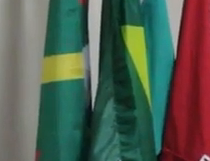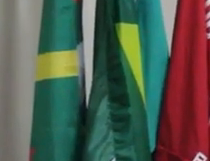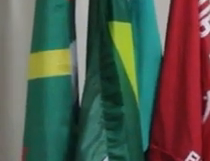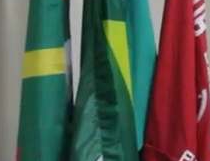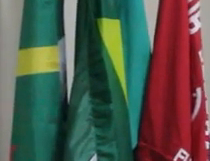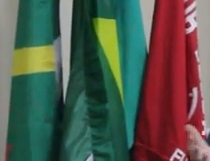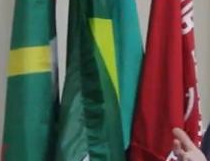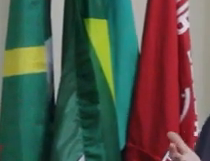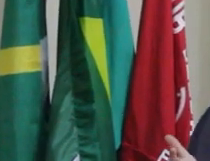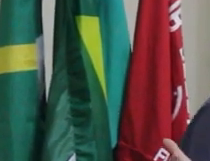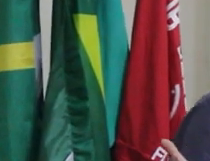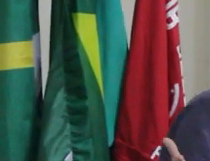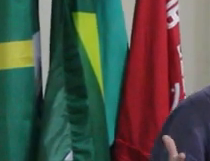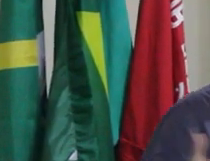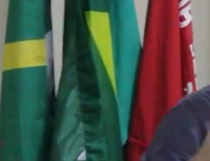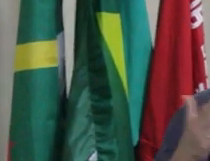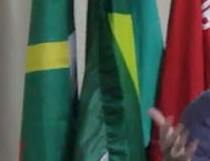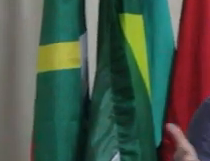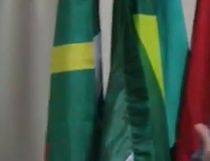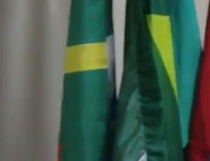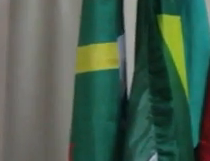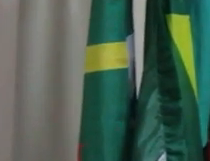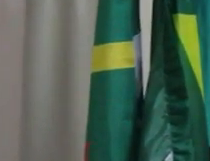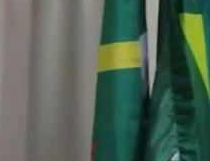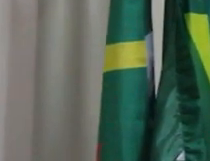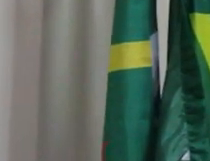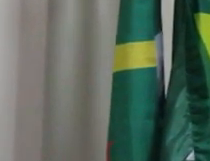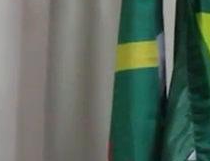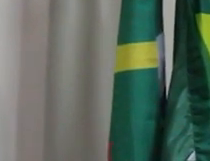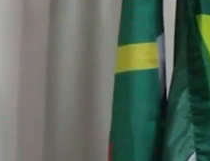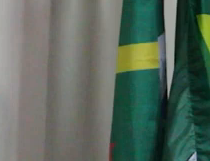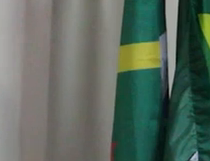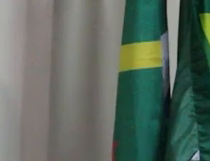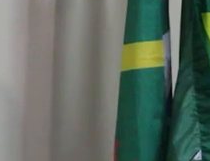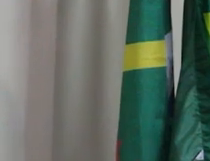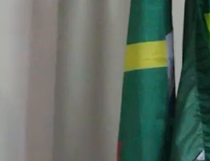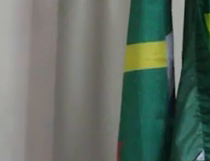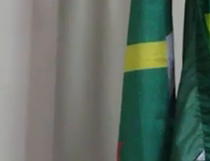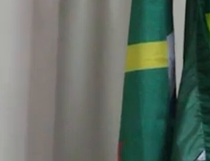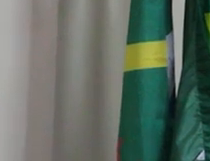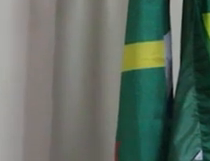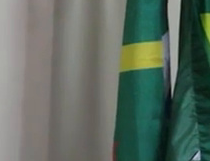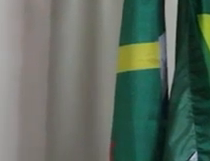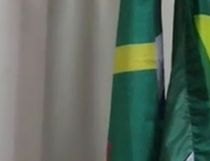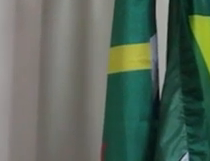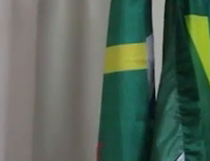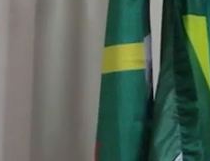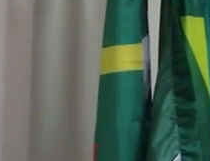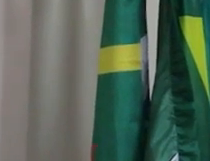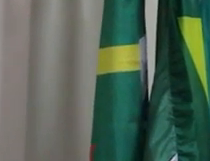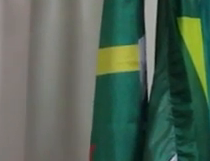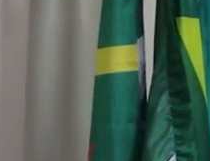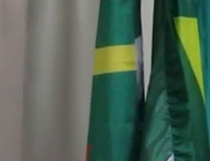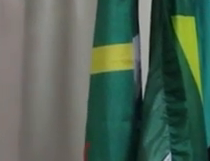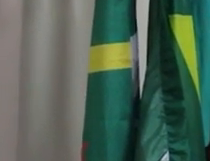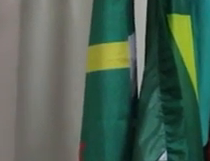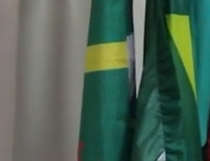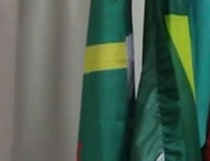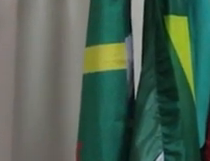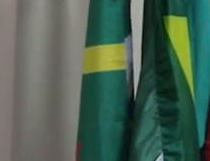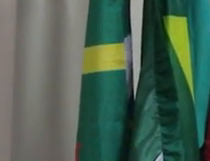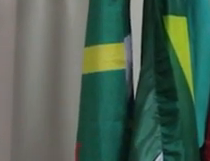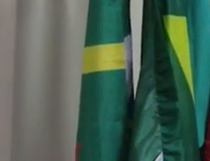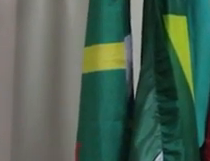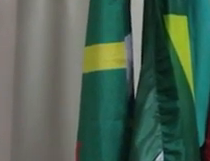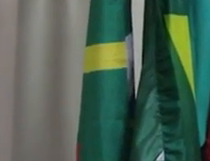né? Então, e é assim que as coisas acontecem. Infelizmente é assim, se não tiver uma efetividade, né, um conselho que seja